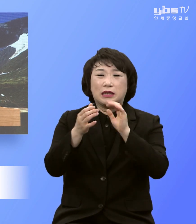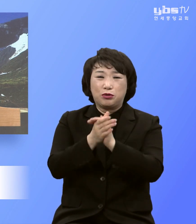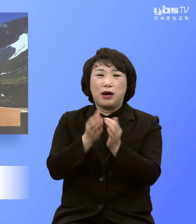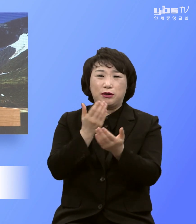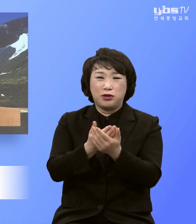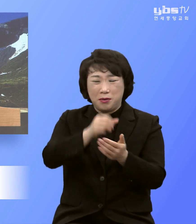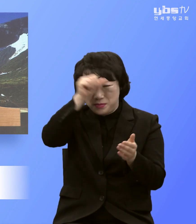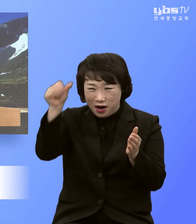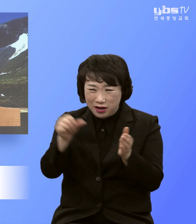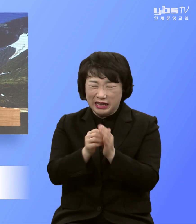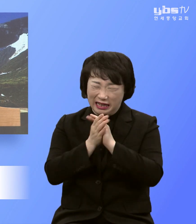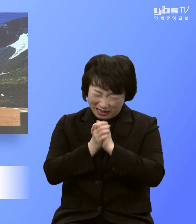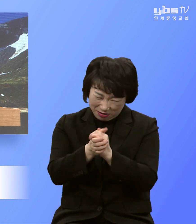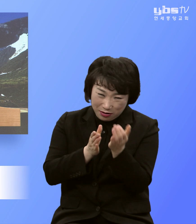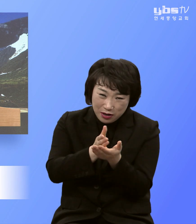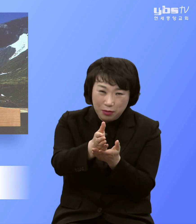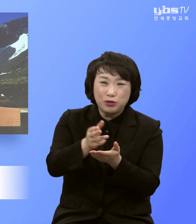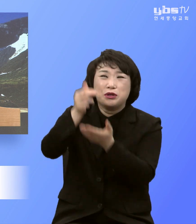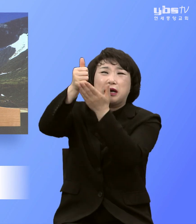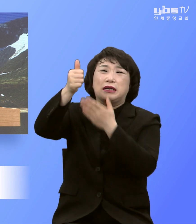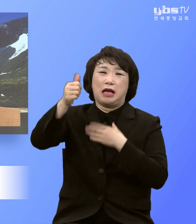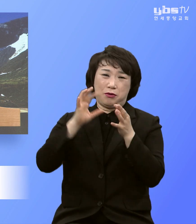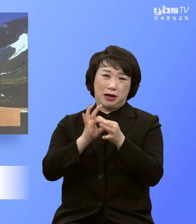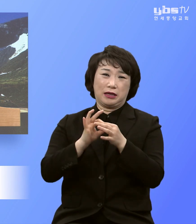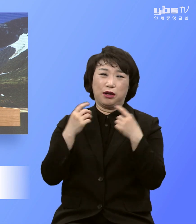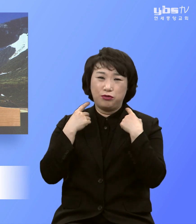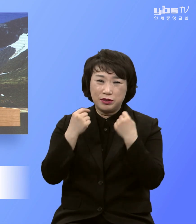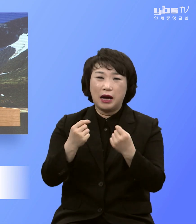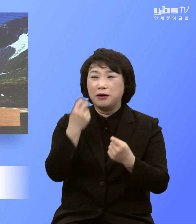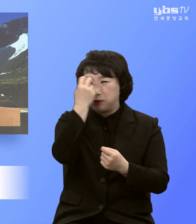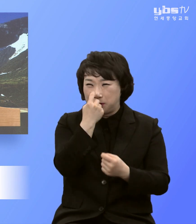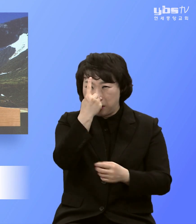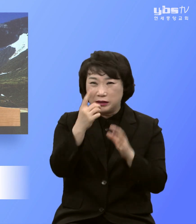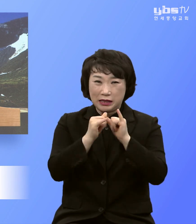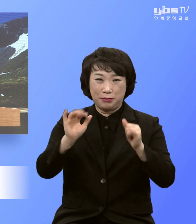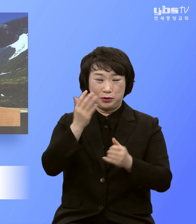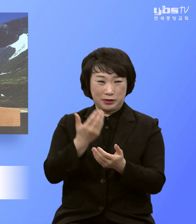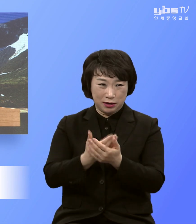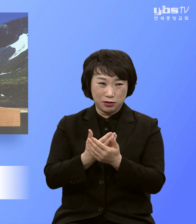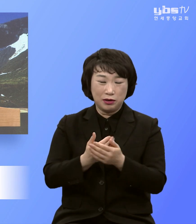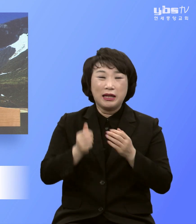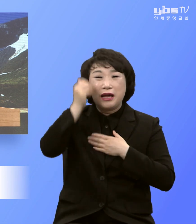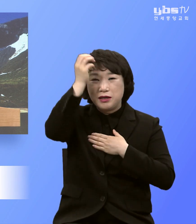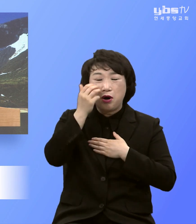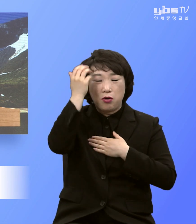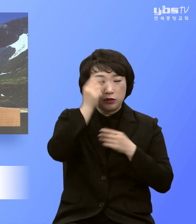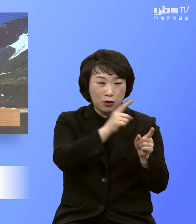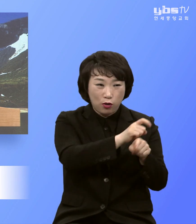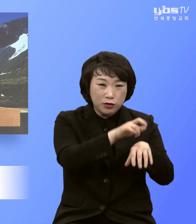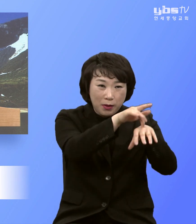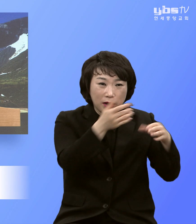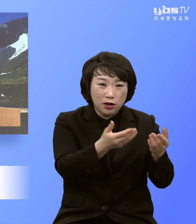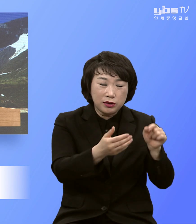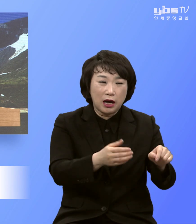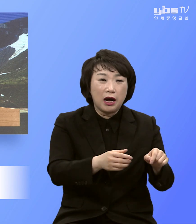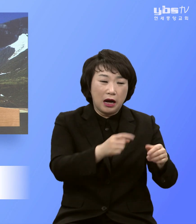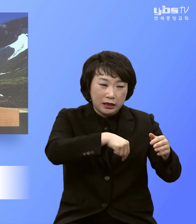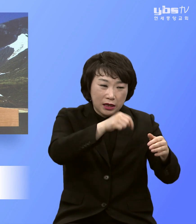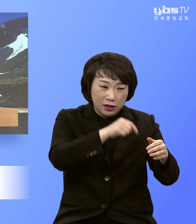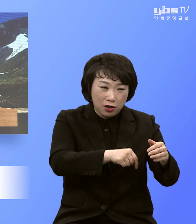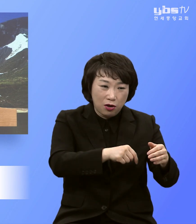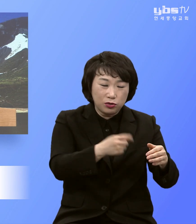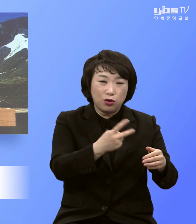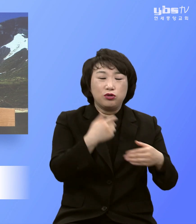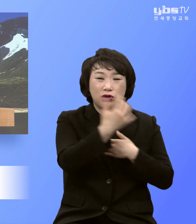평생 기도해서 주님과 나와 관계를 지키는 파수꾼이 되게 하시고, 내 영혼이 마귀 사단 귀신 속에서